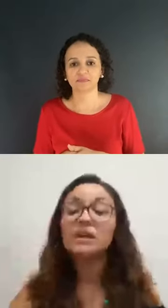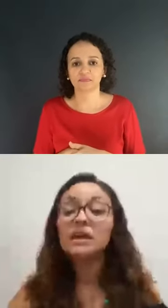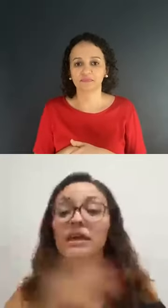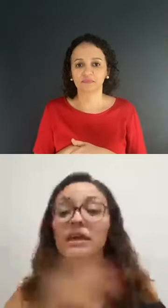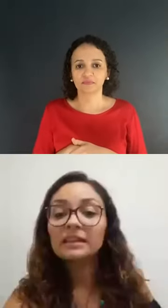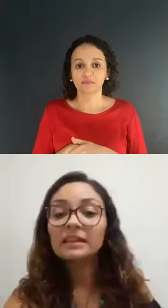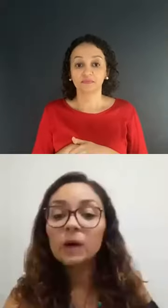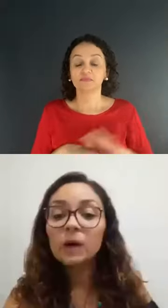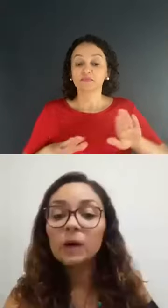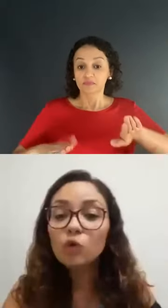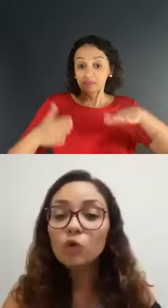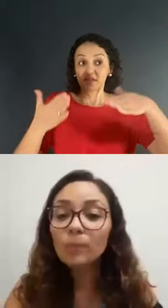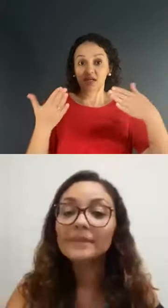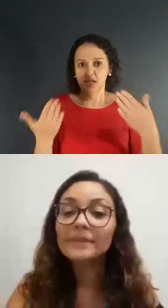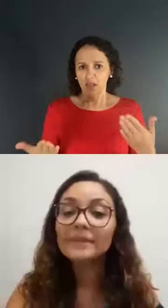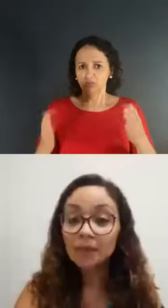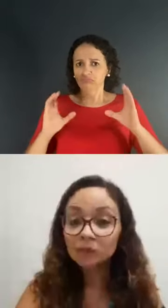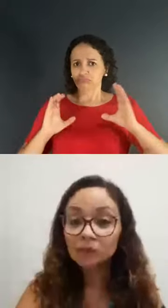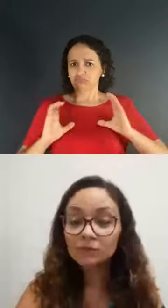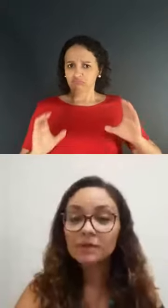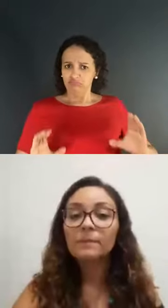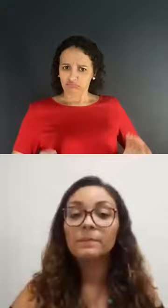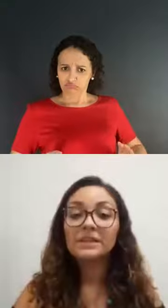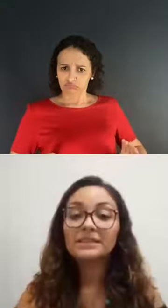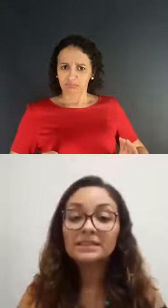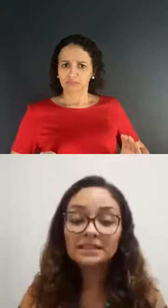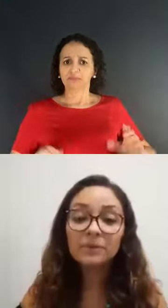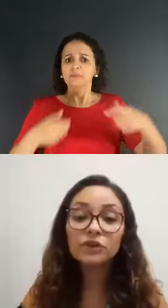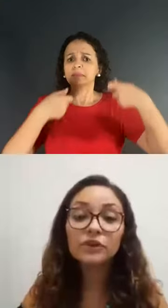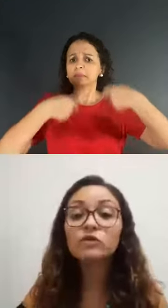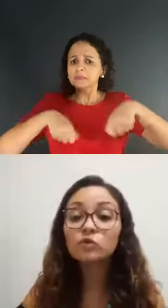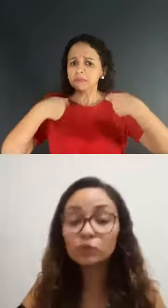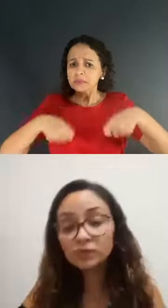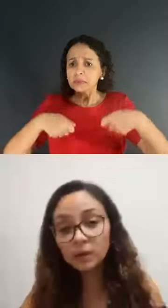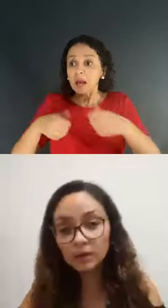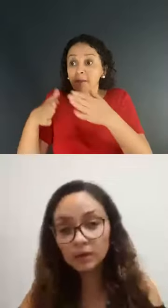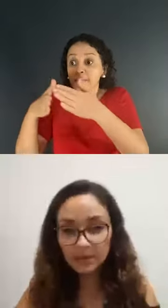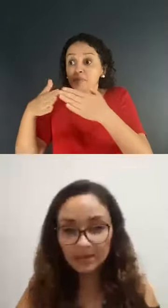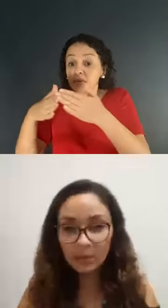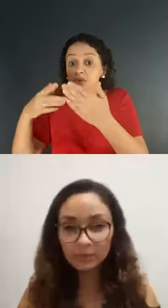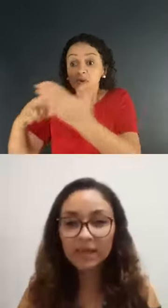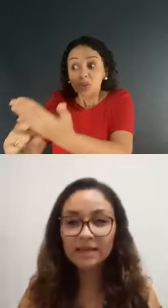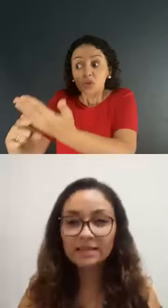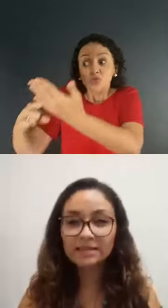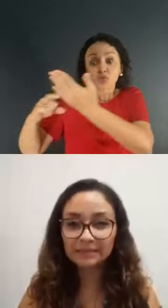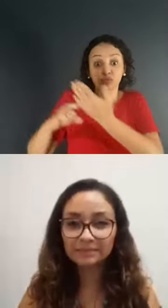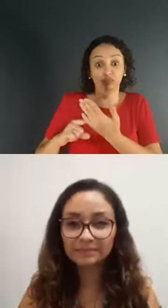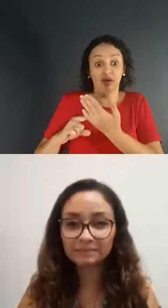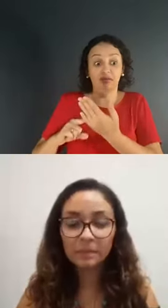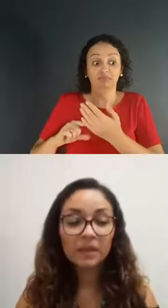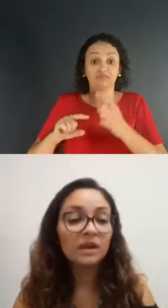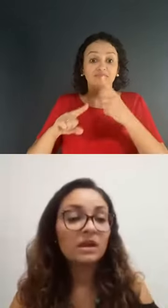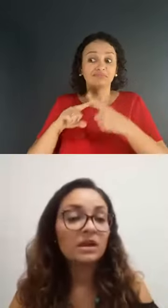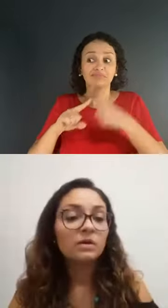Beleza. Então, alguns comportamentos precisa pedir ajuda quando eles acontecem.